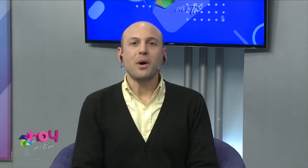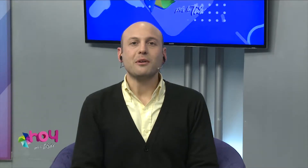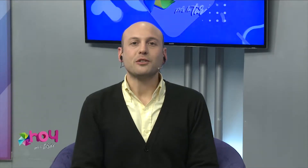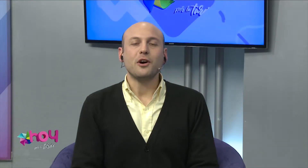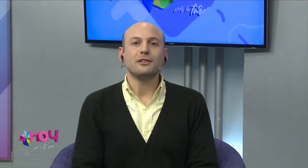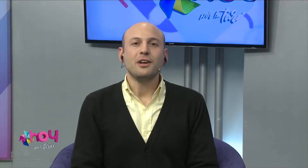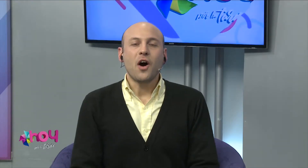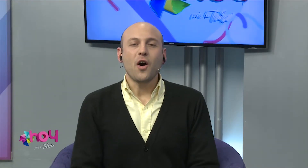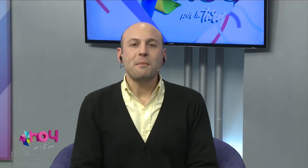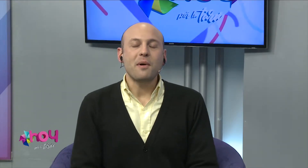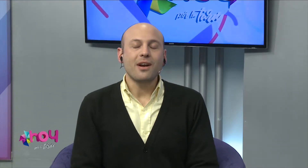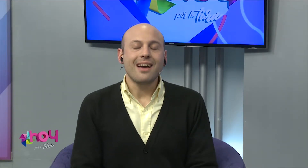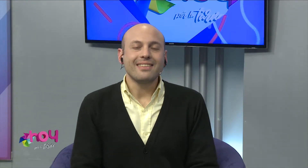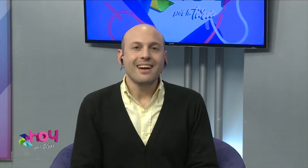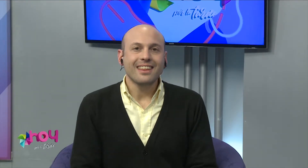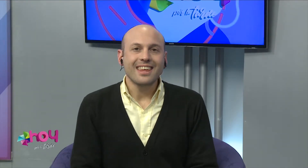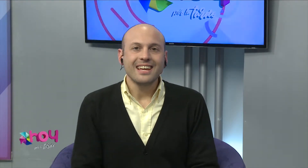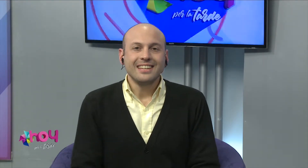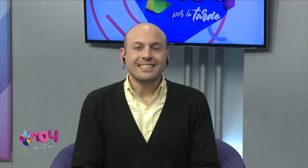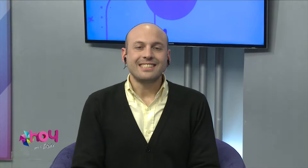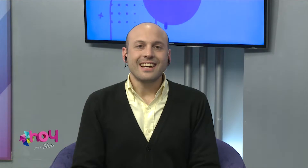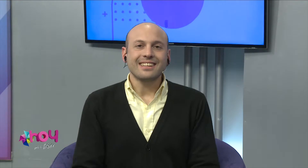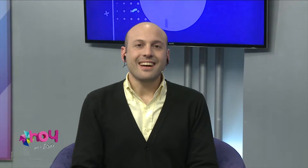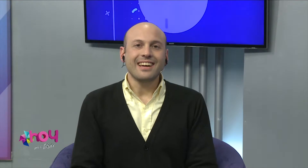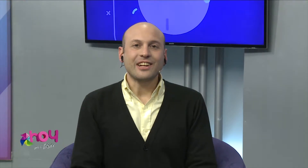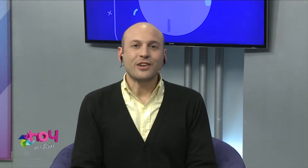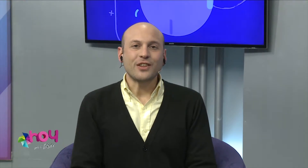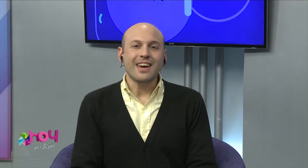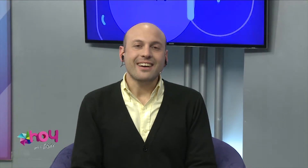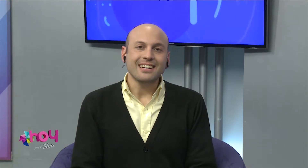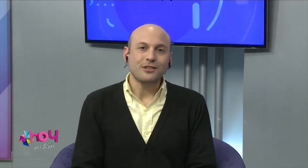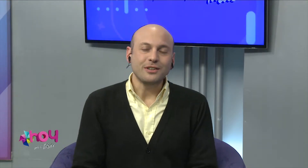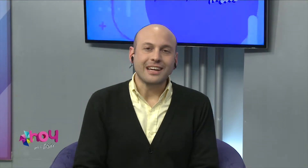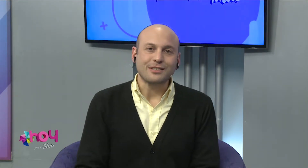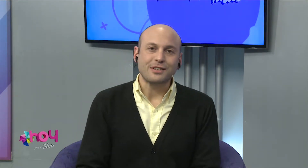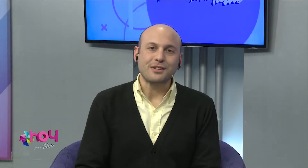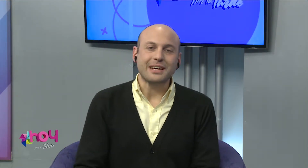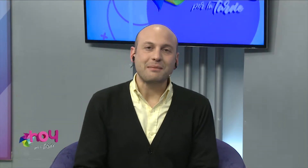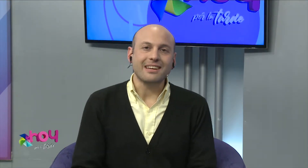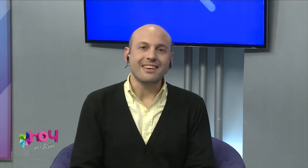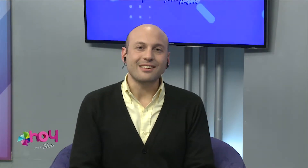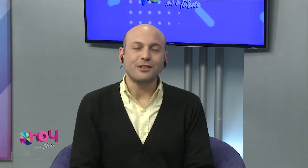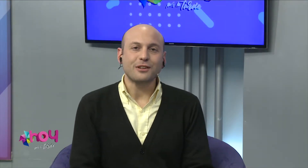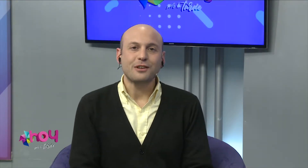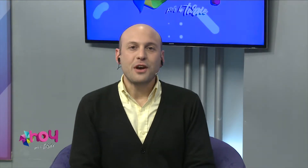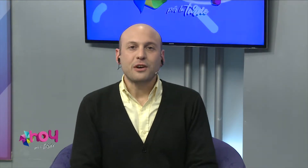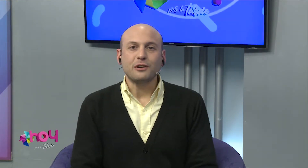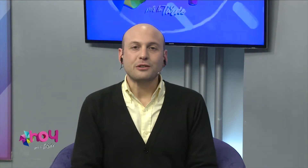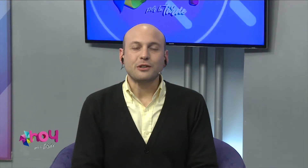continuamos con Hoy por la Tarde. Ya está el coro de ACASO, la Asociación Catamarqueña de Sordos, con nosotros